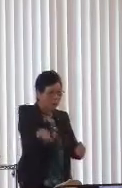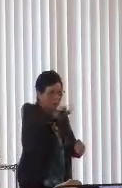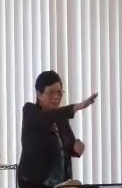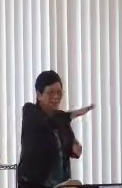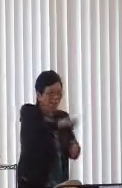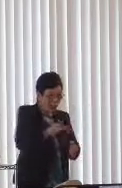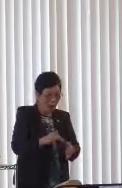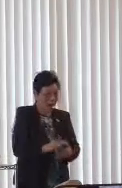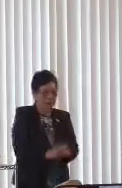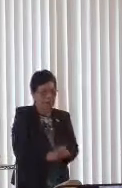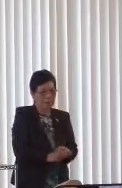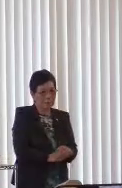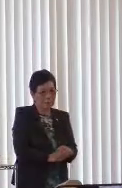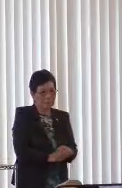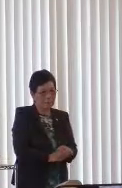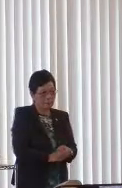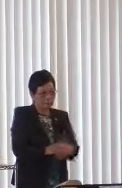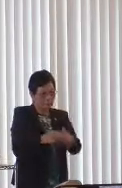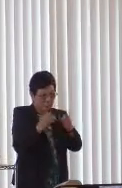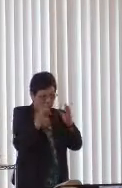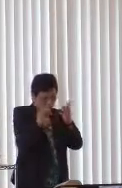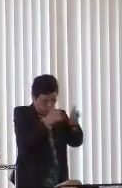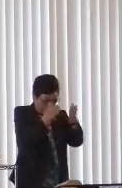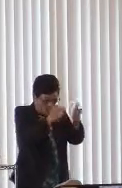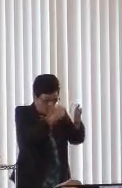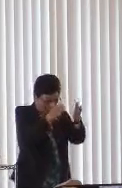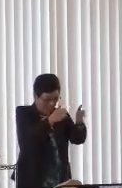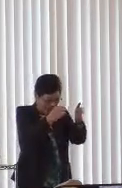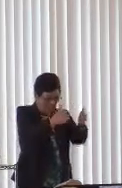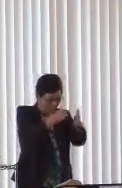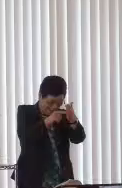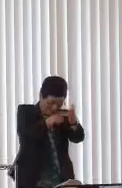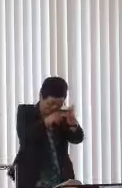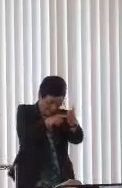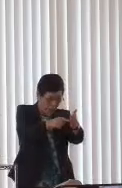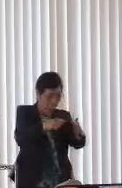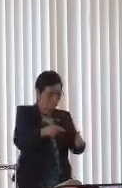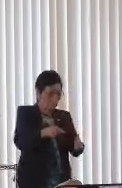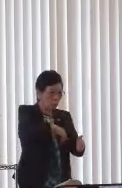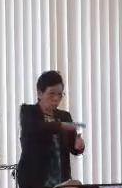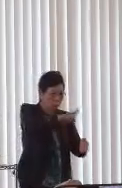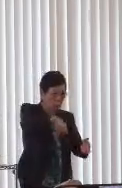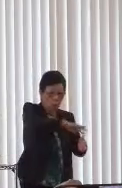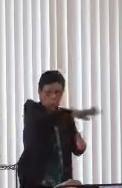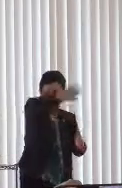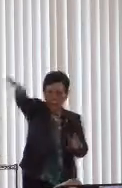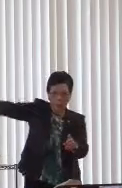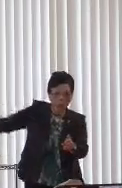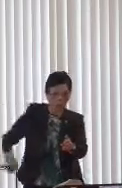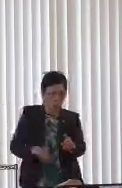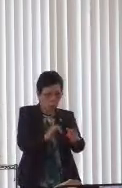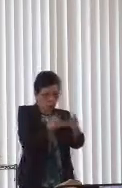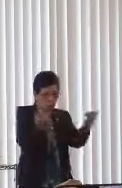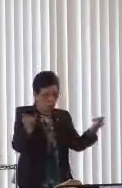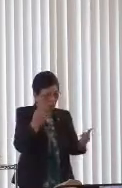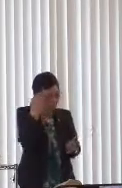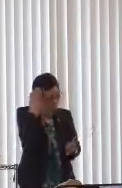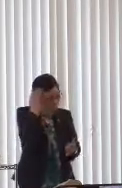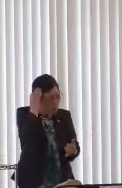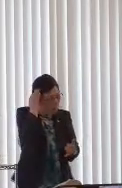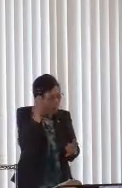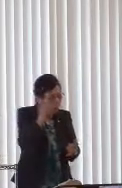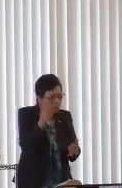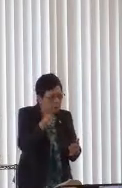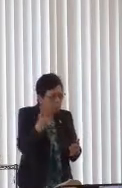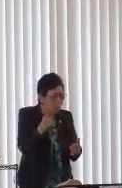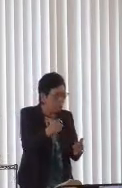の努力をして、私たちの周りにいるこういう困った人たちを助けるということをやり